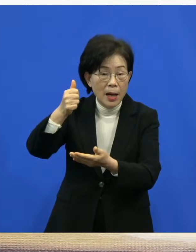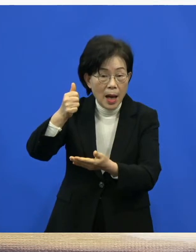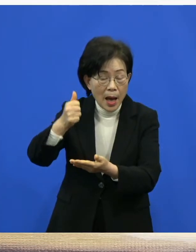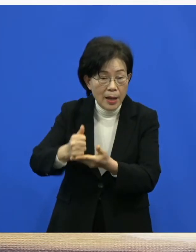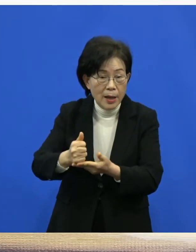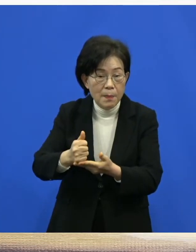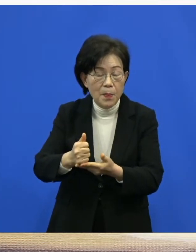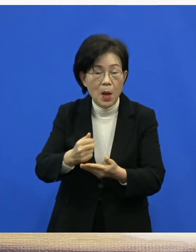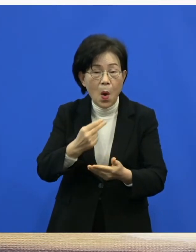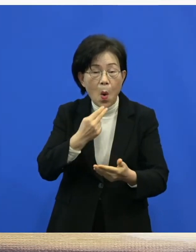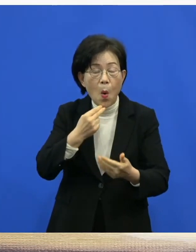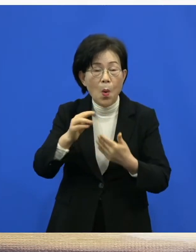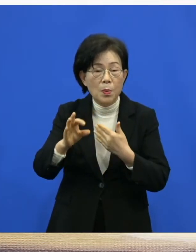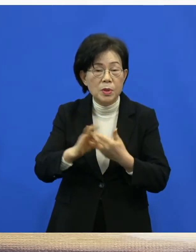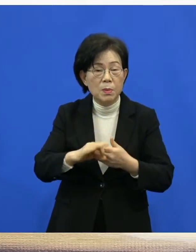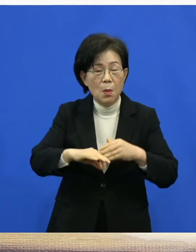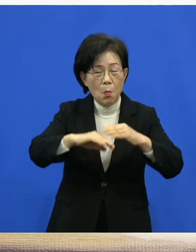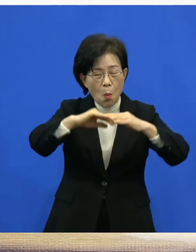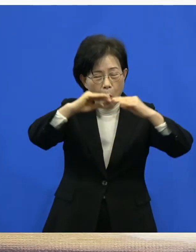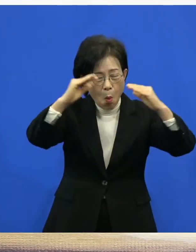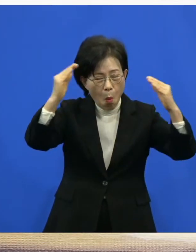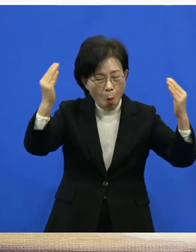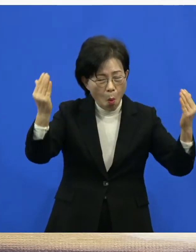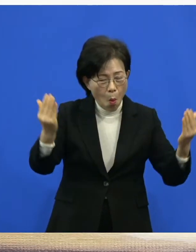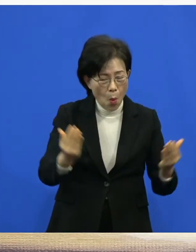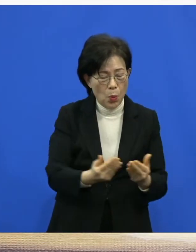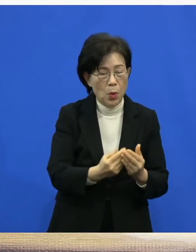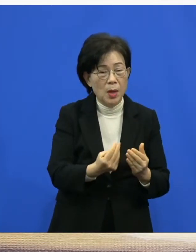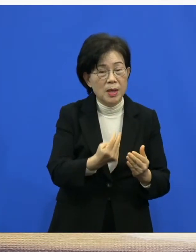하나님이 아니면 모든 존재는 소멸이에요.